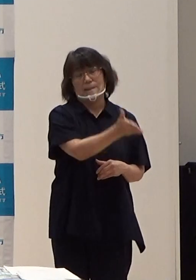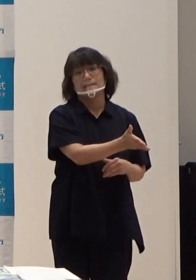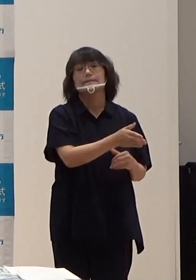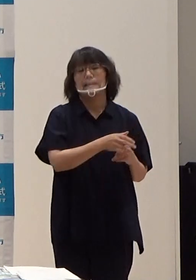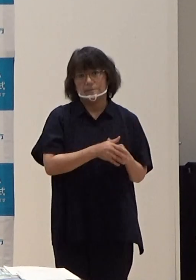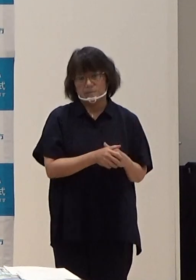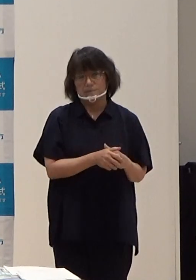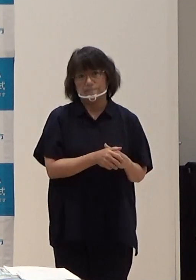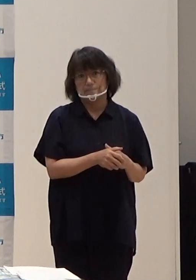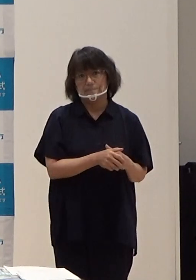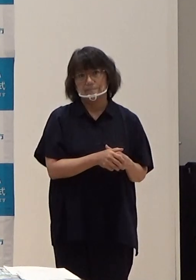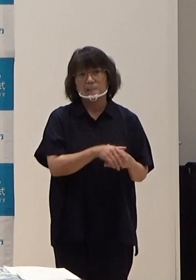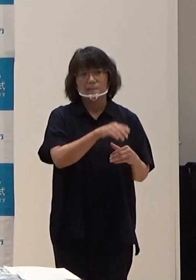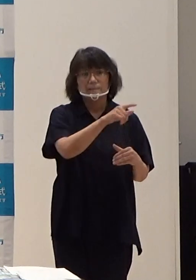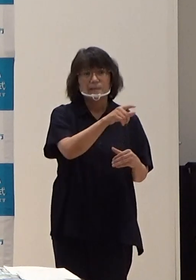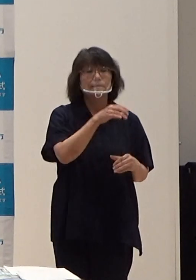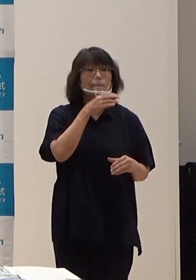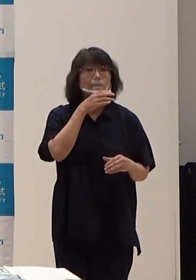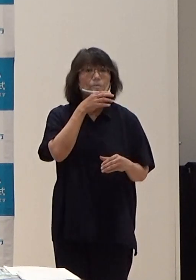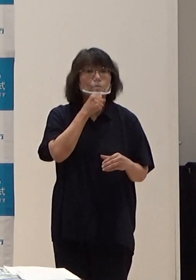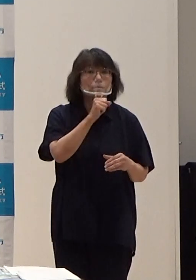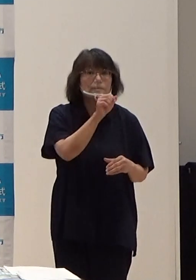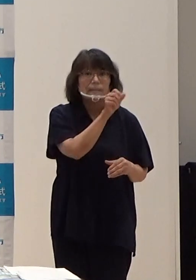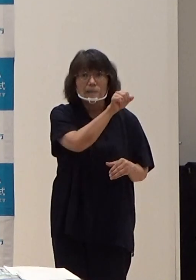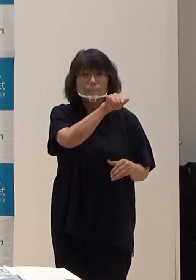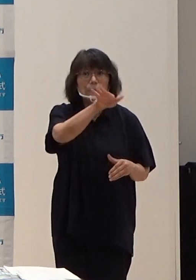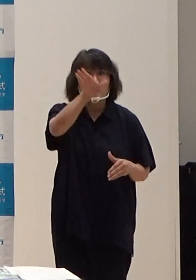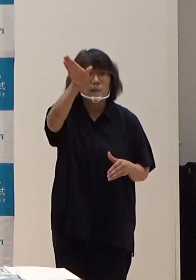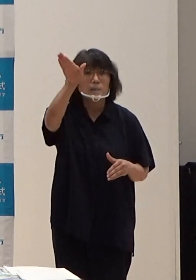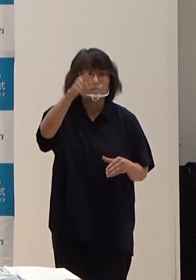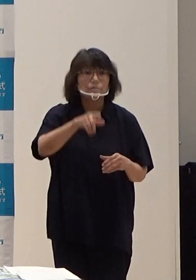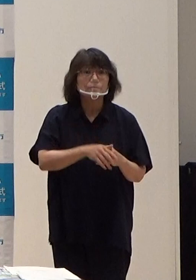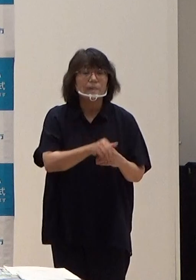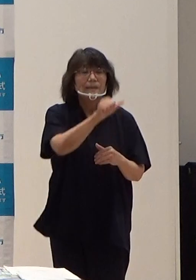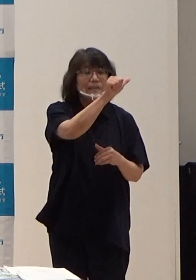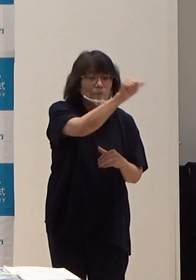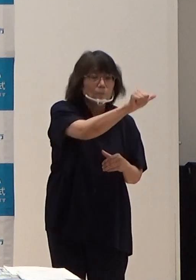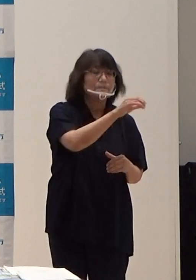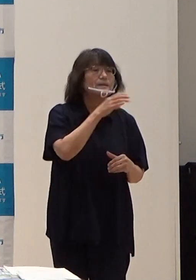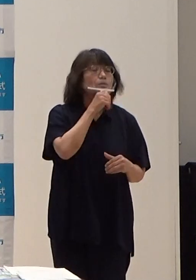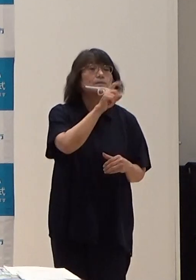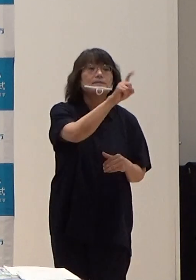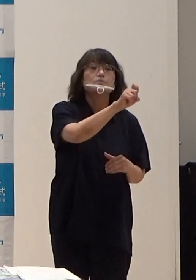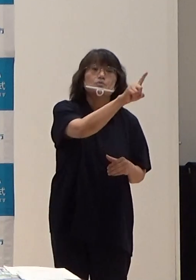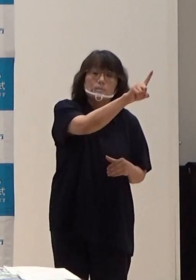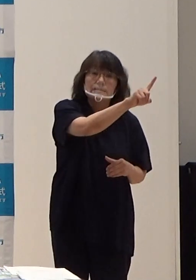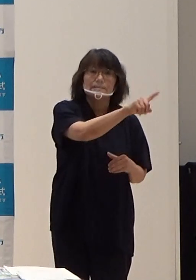で、年齢が上がるほど増えておりますけれども、5歳児、11歳児の方もですね、